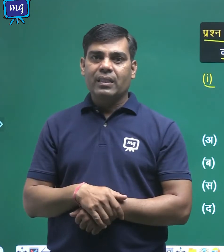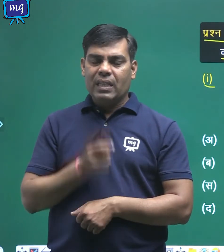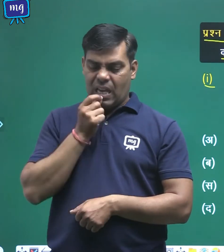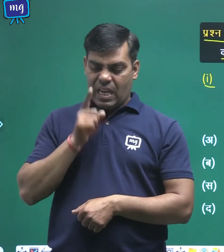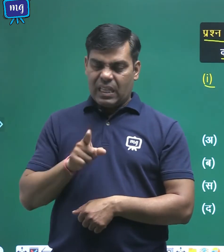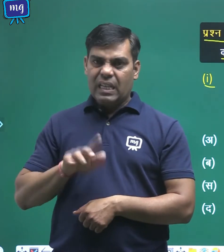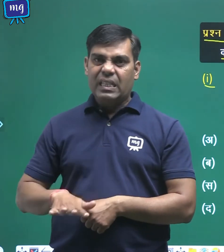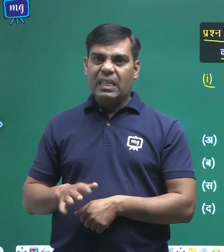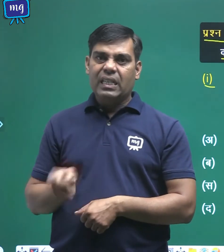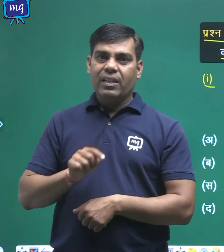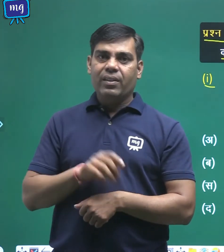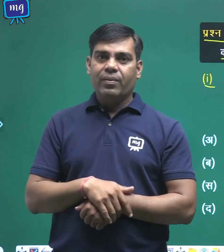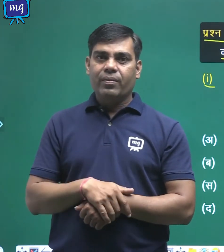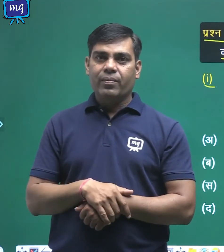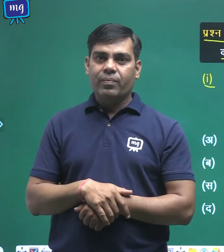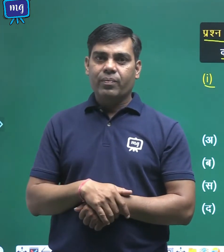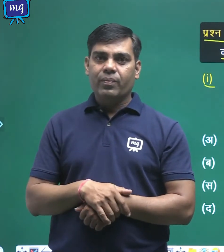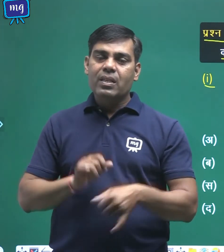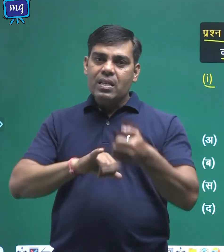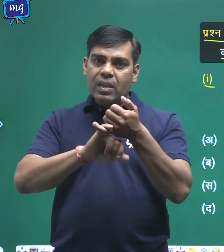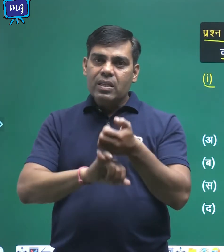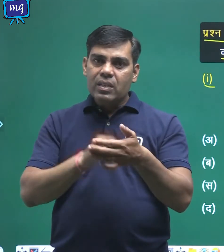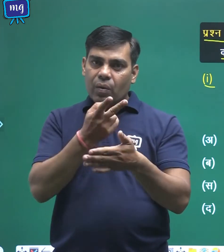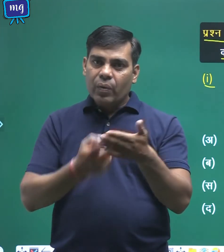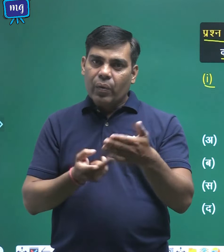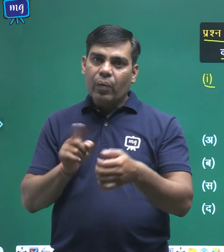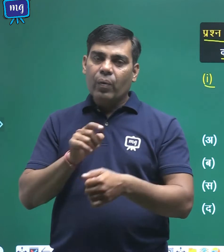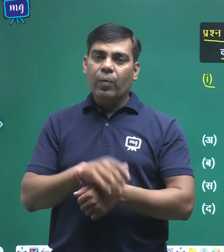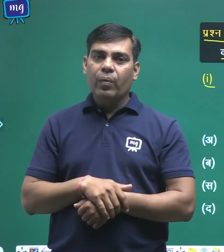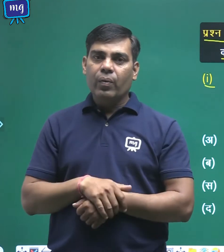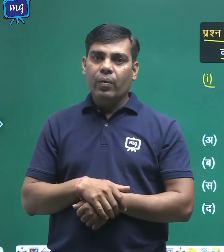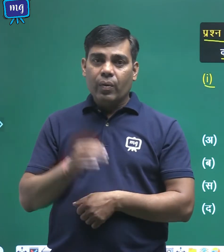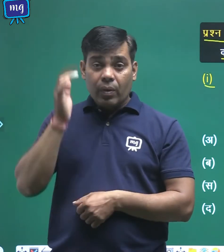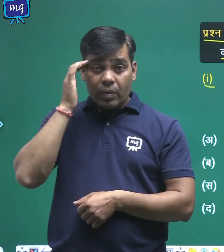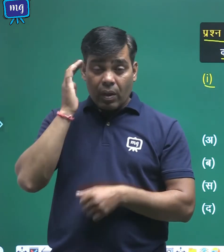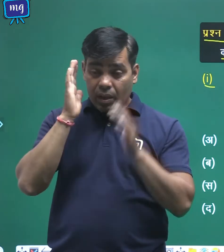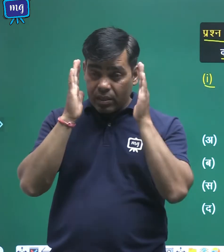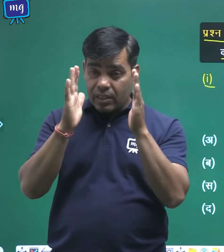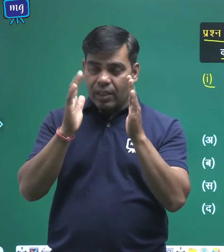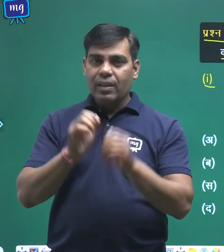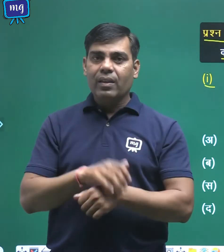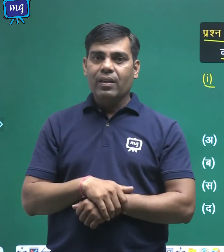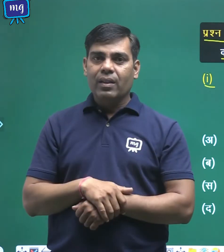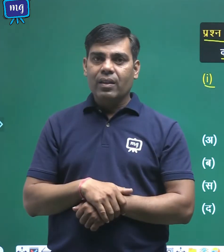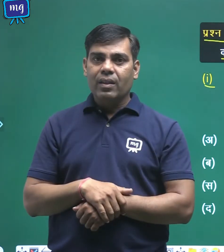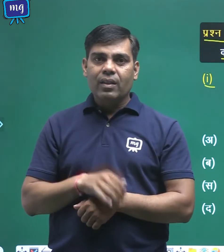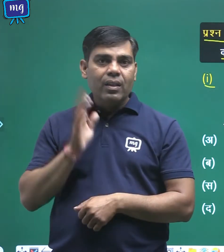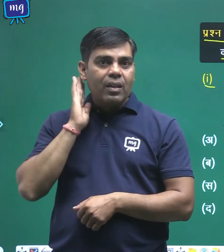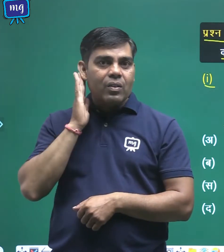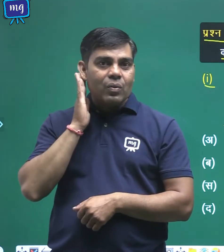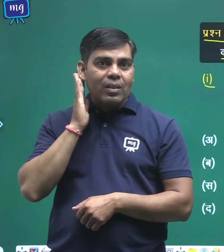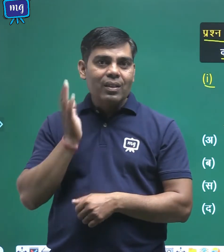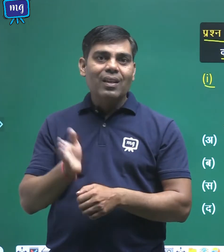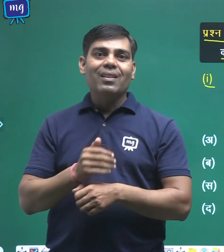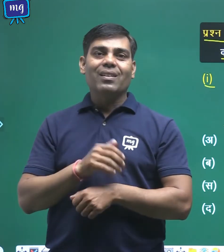अत्याचार की कहानियों को ध्यान से सुना जाता